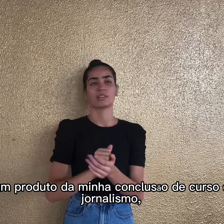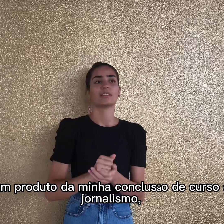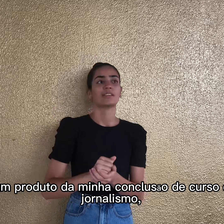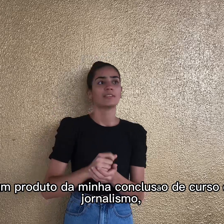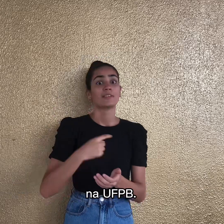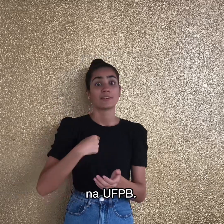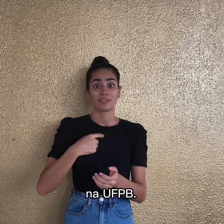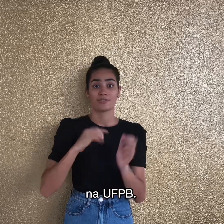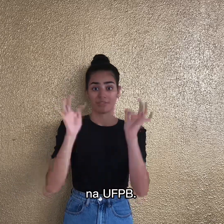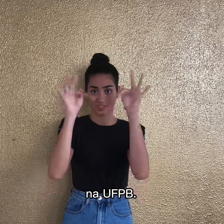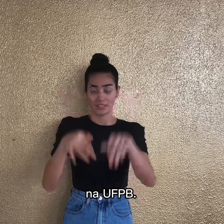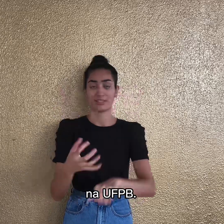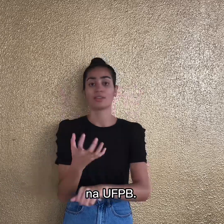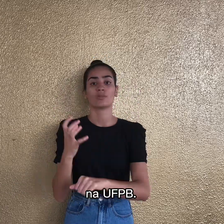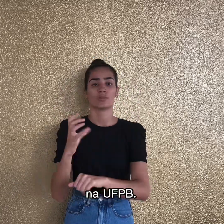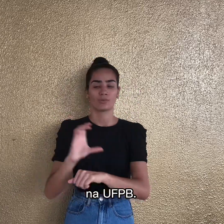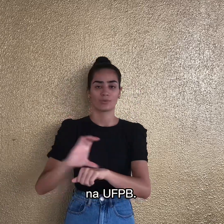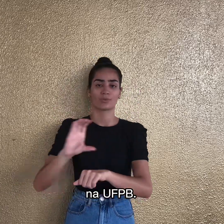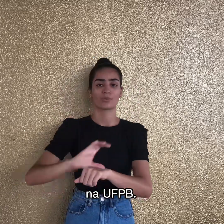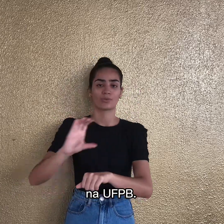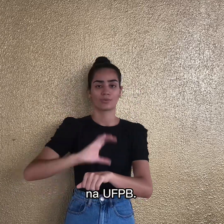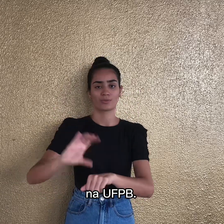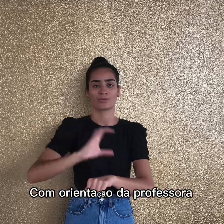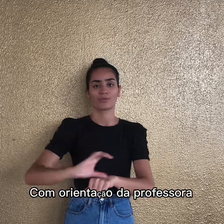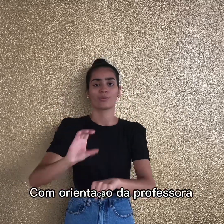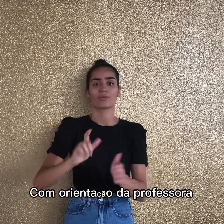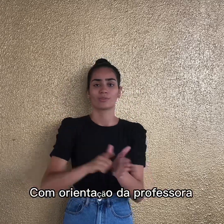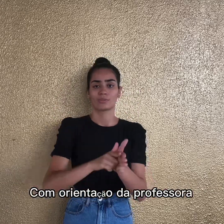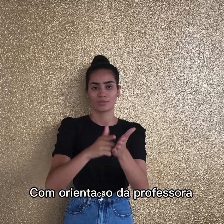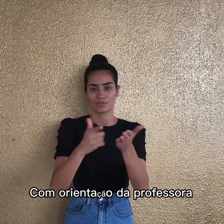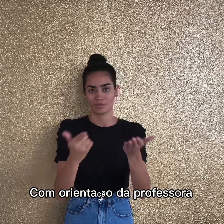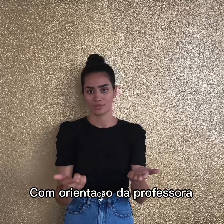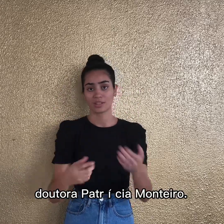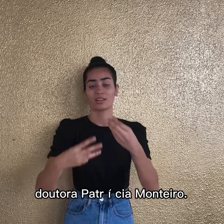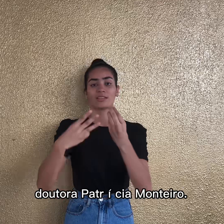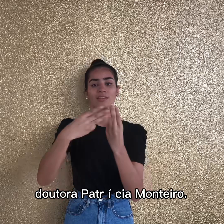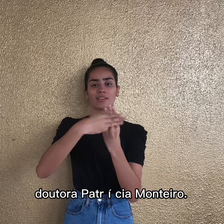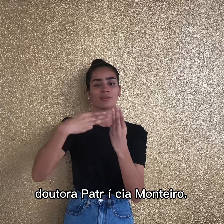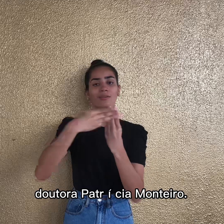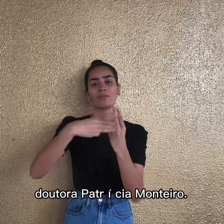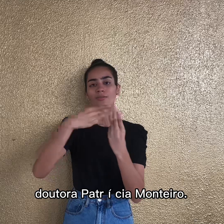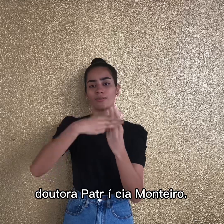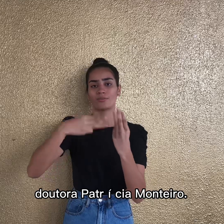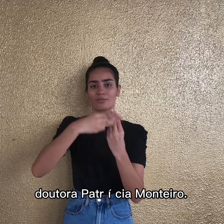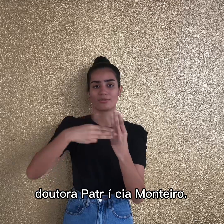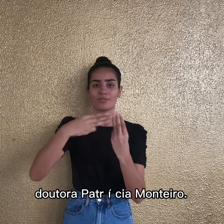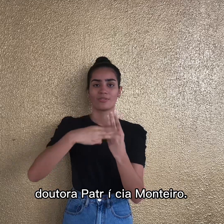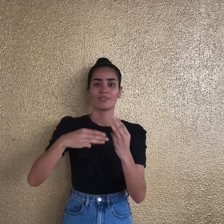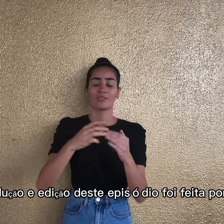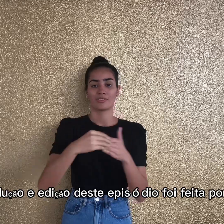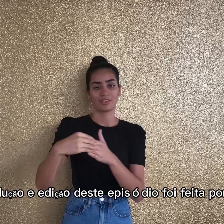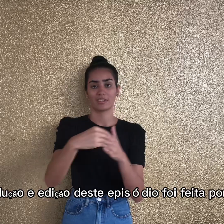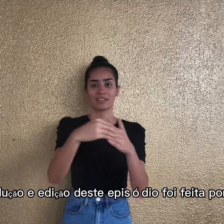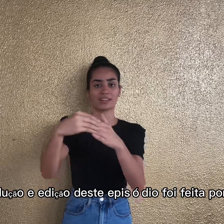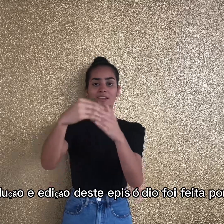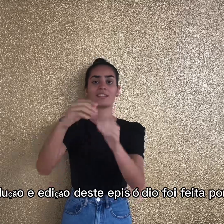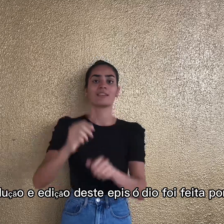jornalismo, na Universidade Federal da Paraíba, com a orientação da professora doutora Patrícia Monteiro. A produção e edição